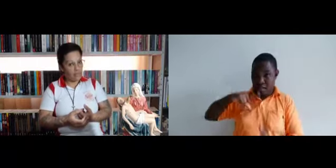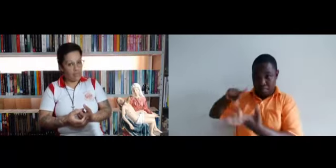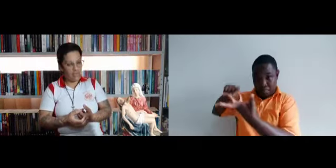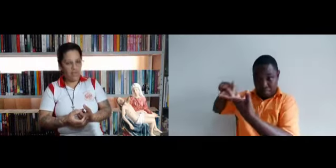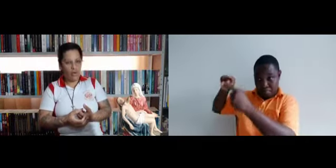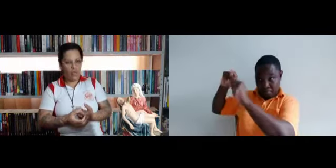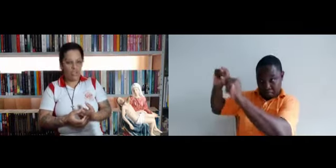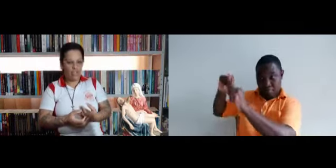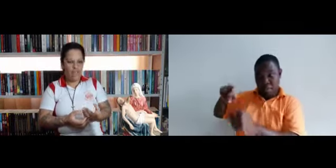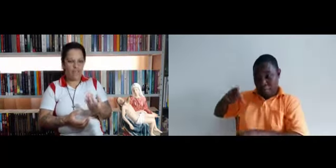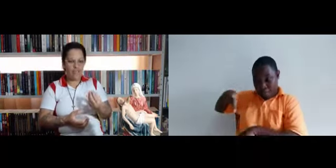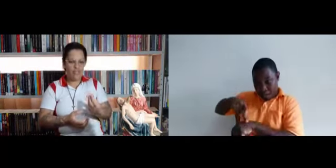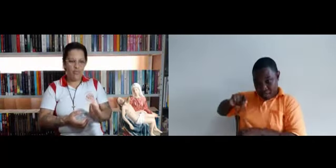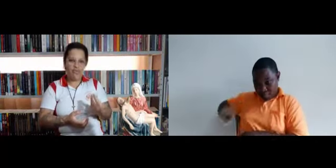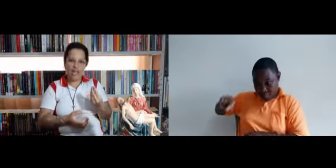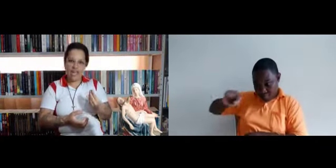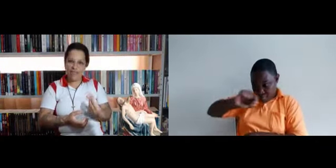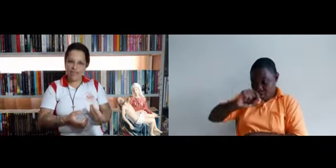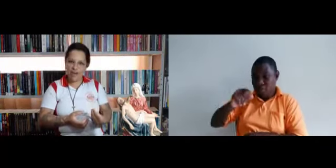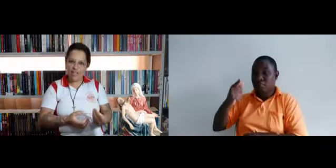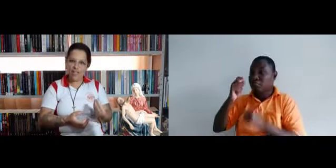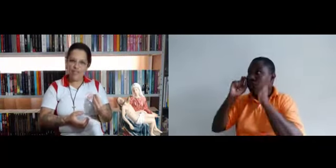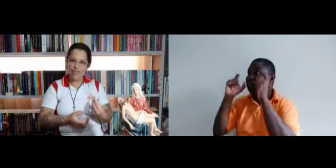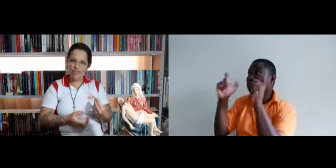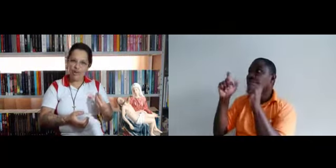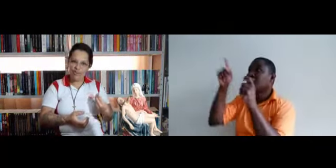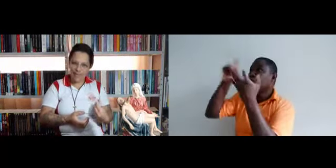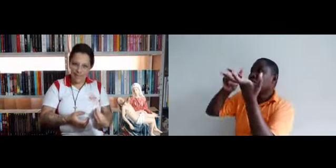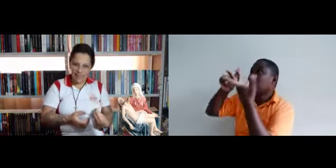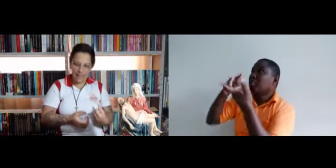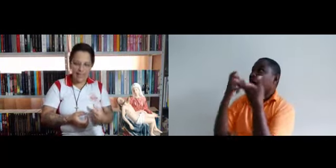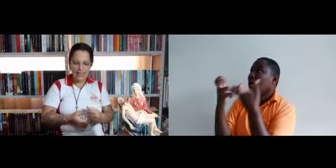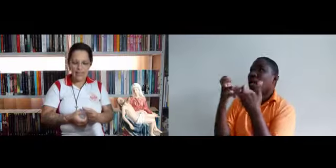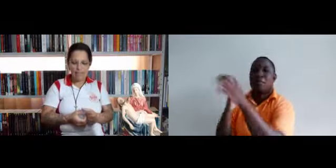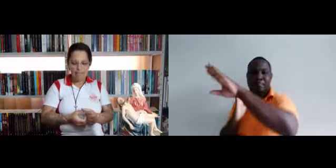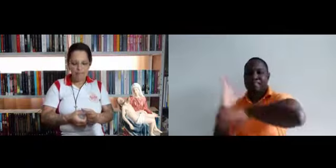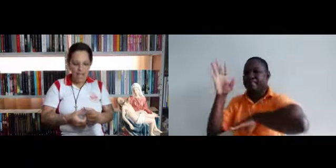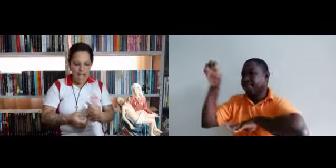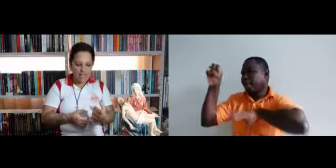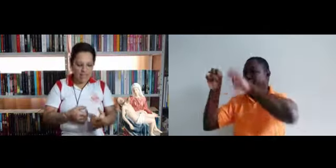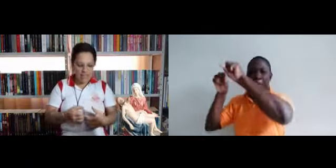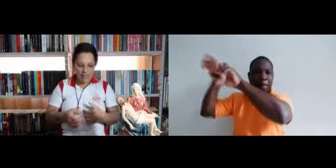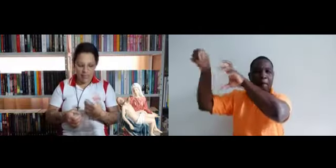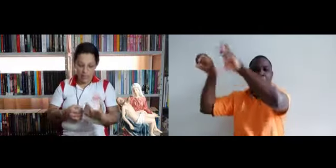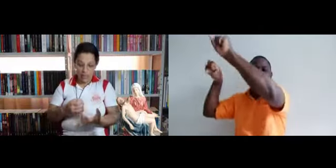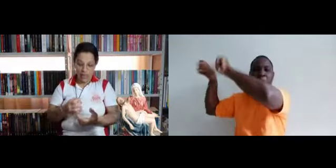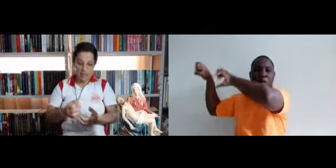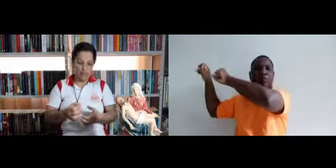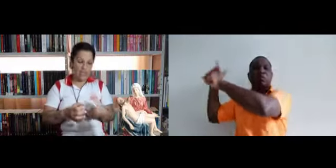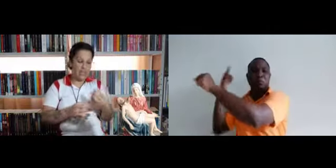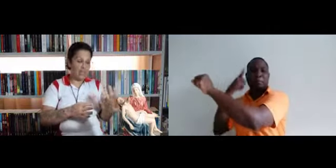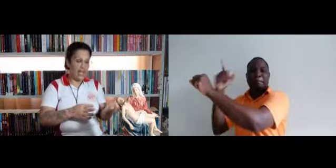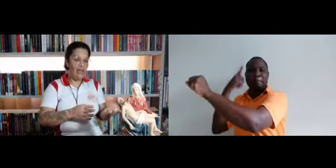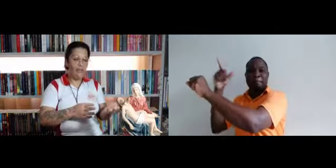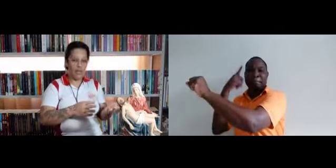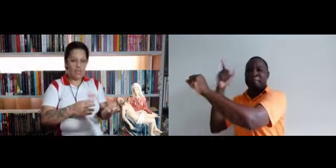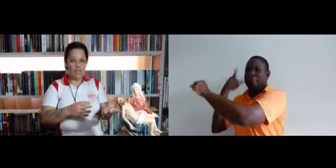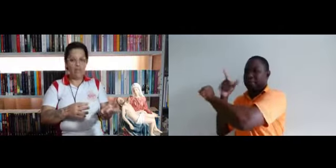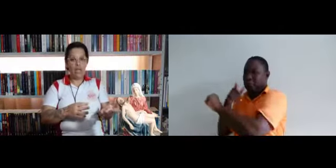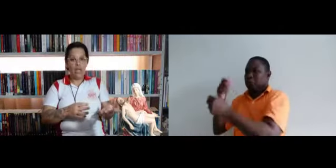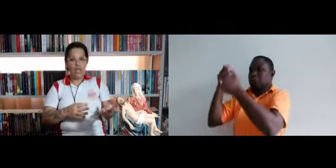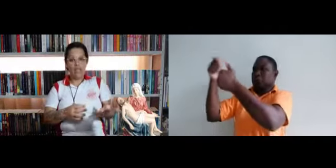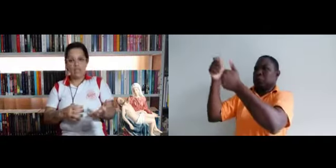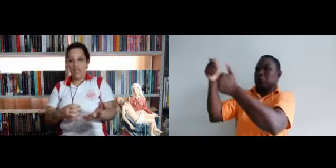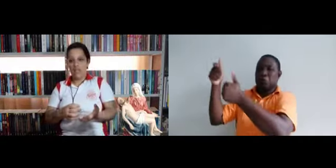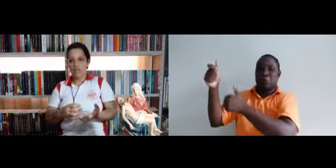a Prússia, o que gera um sentimento de revanche junto à França. A gente tem também toda a questão da Inglaterra, por